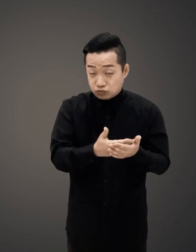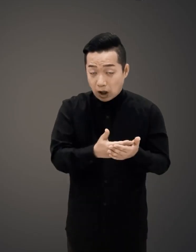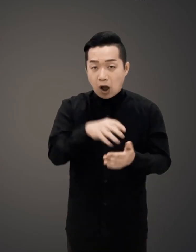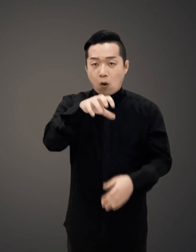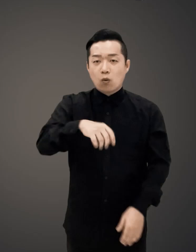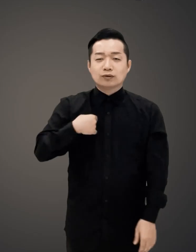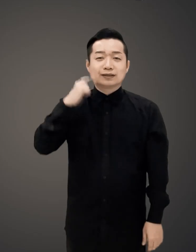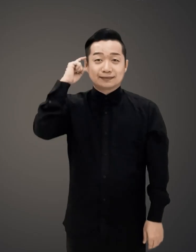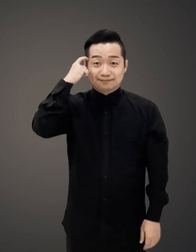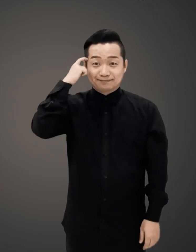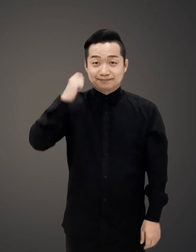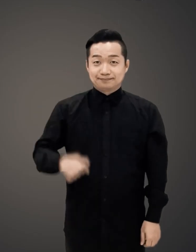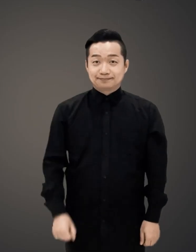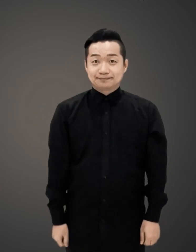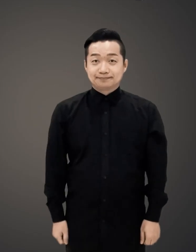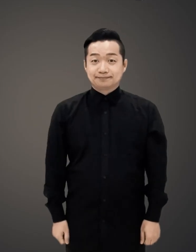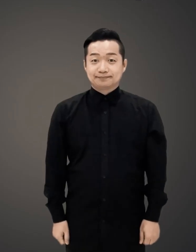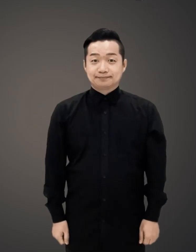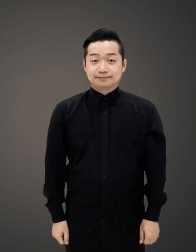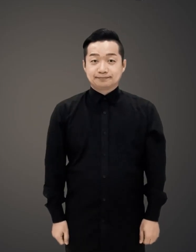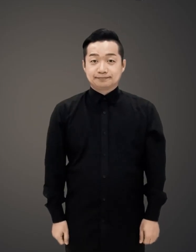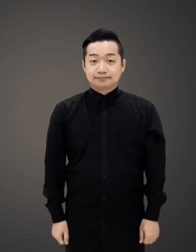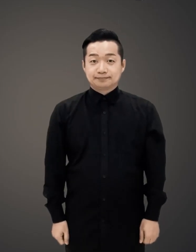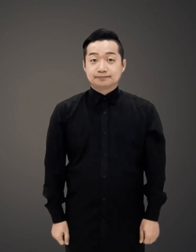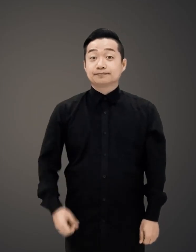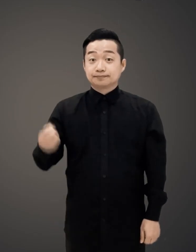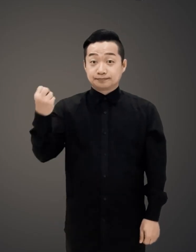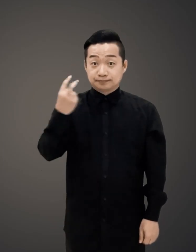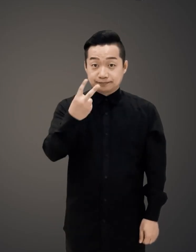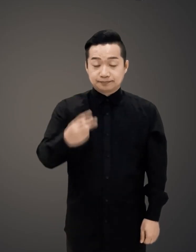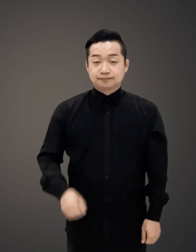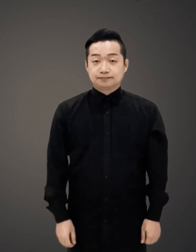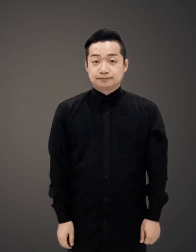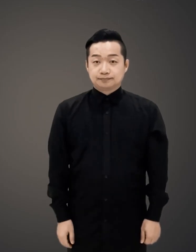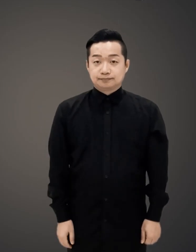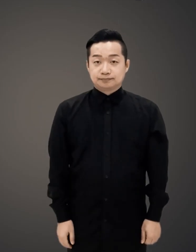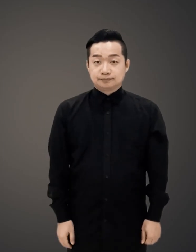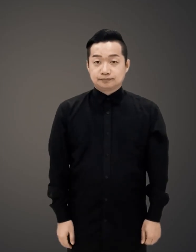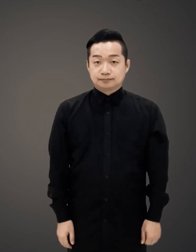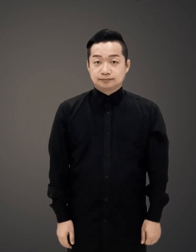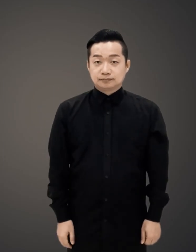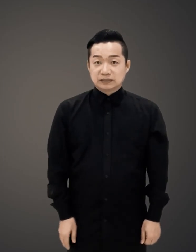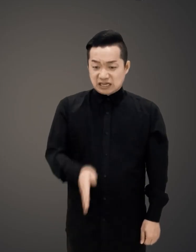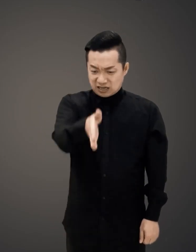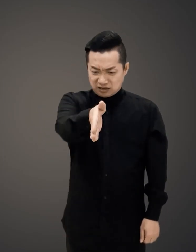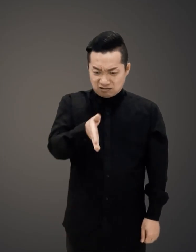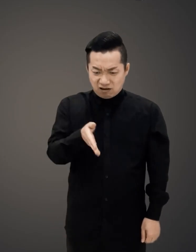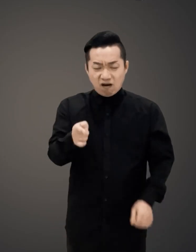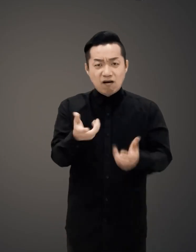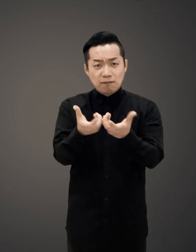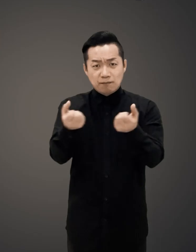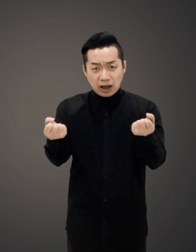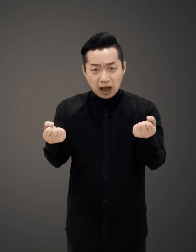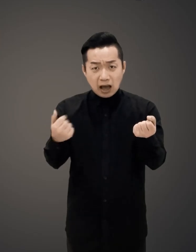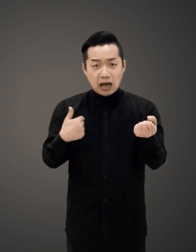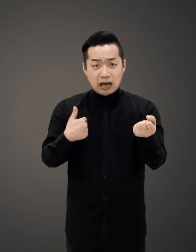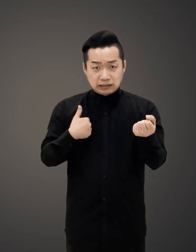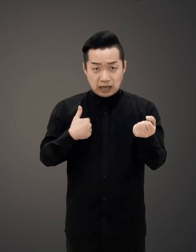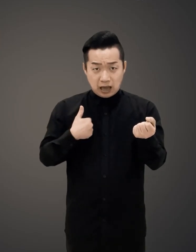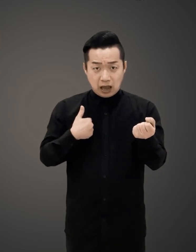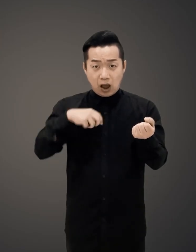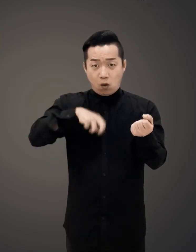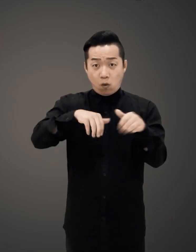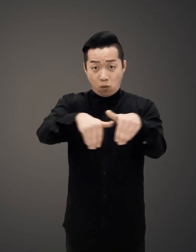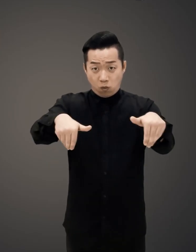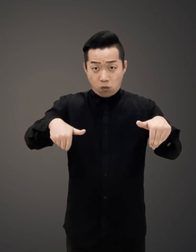중요한 공간이라고 생각을 합니다. 그리고 또 하나 경계를 나누고 그에 따라서 자기 공간을